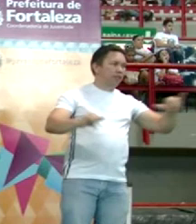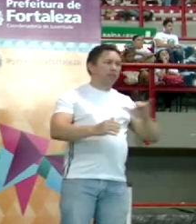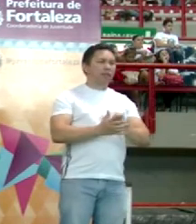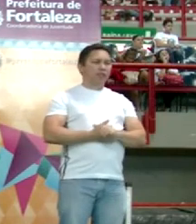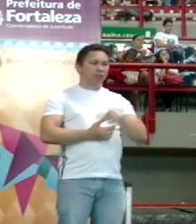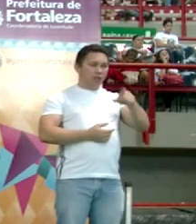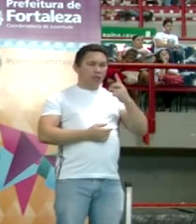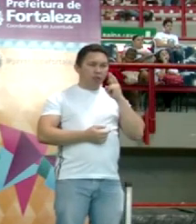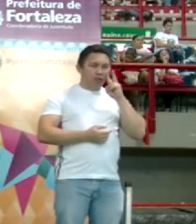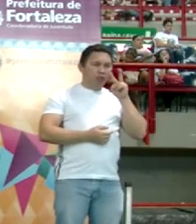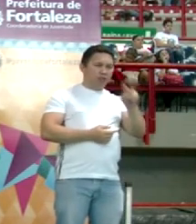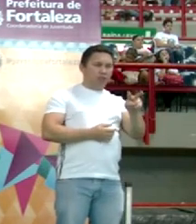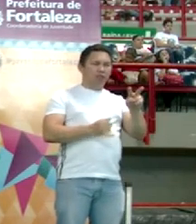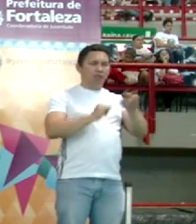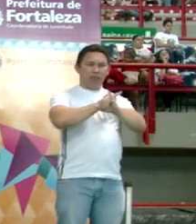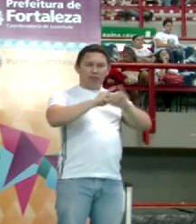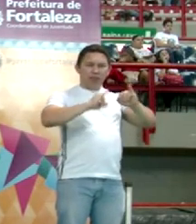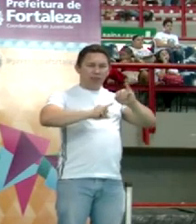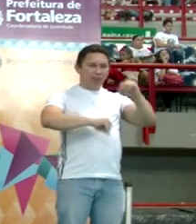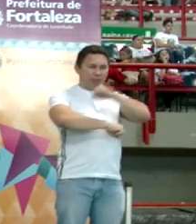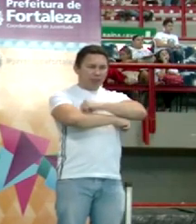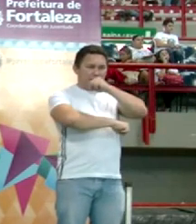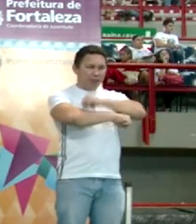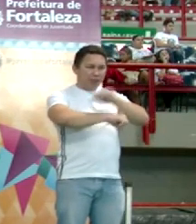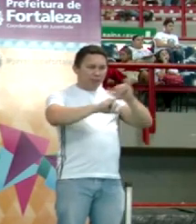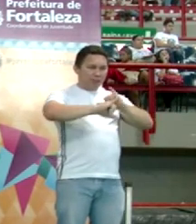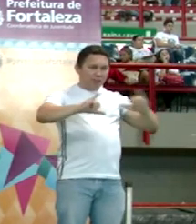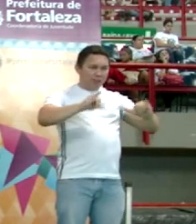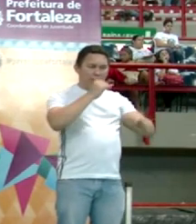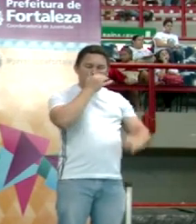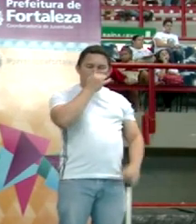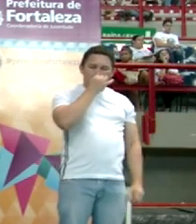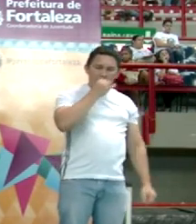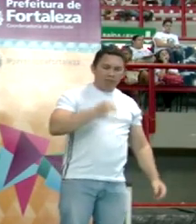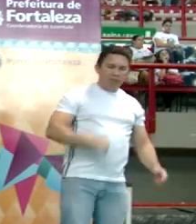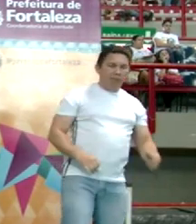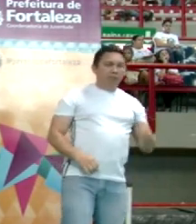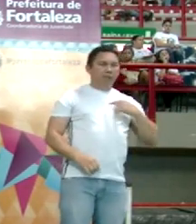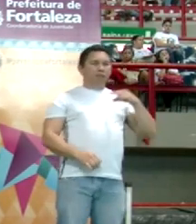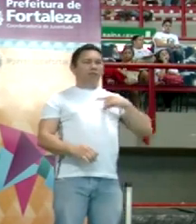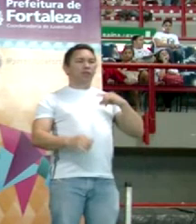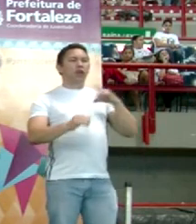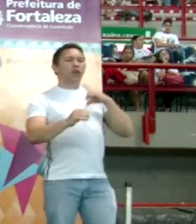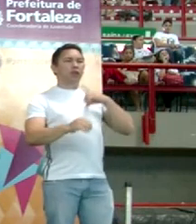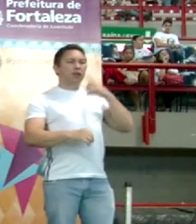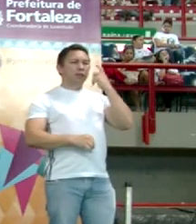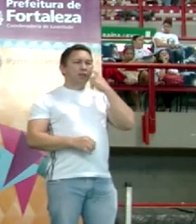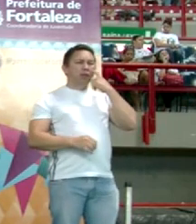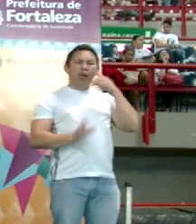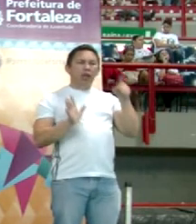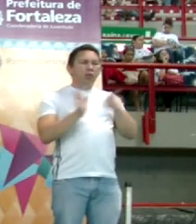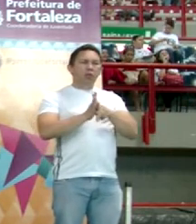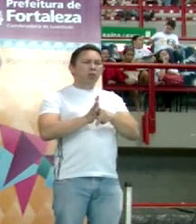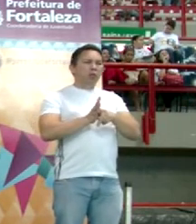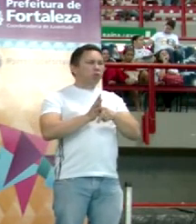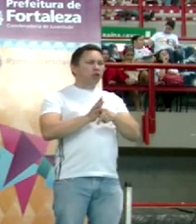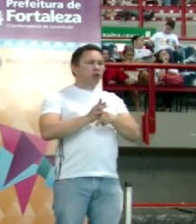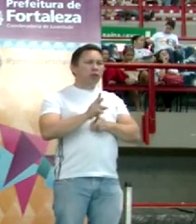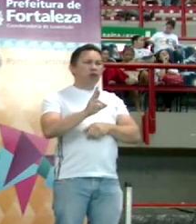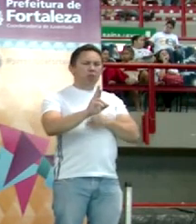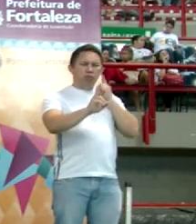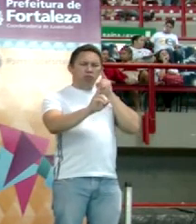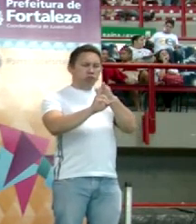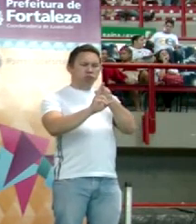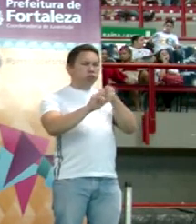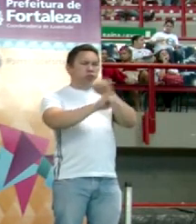Você já prestou atenção nessas notícias de jornal? Você nota que eles se prendem à informação, exclusivamente à